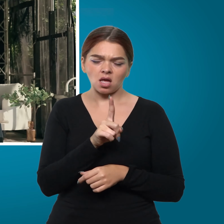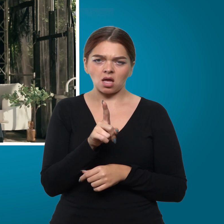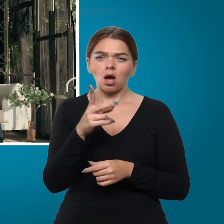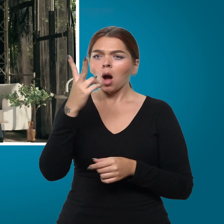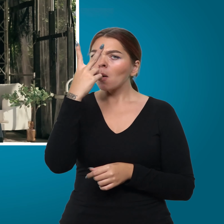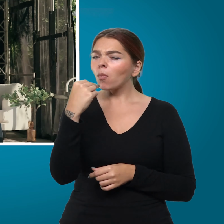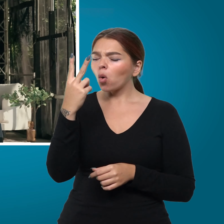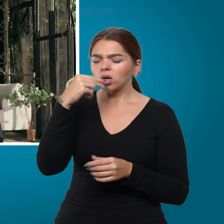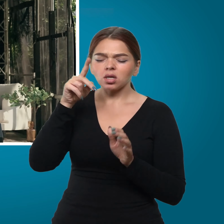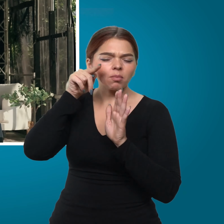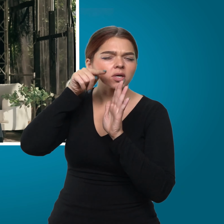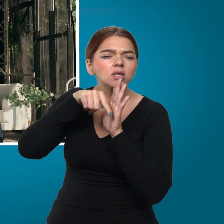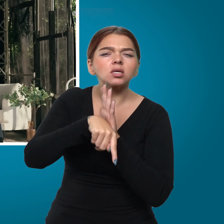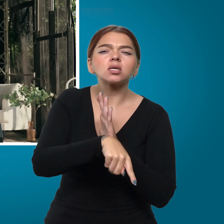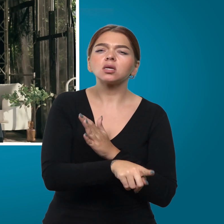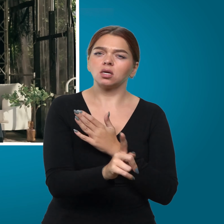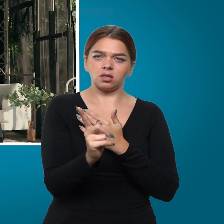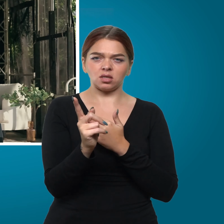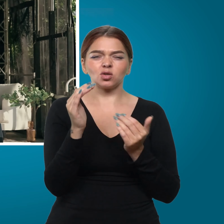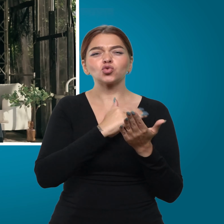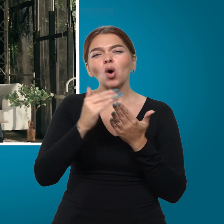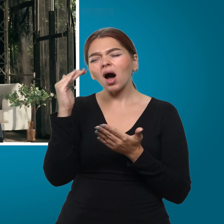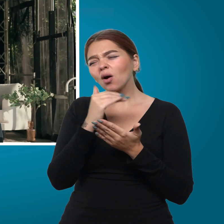Tai kažkaip net nesinori